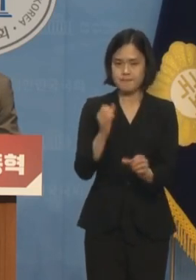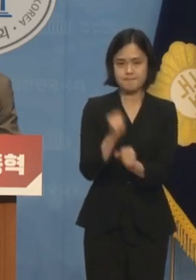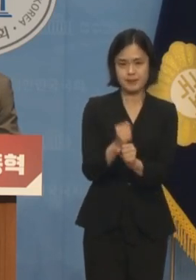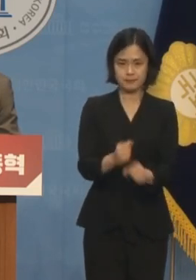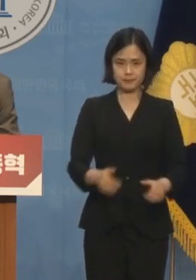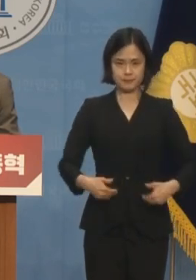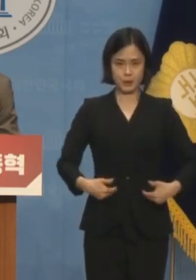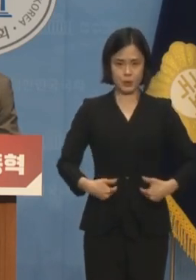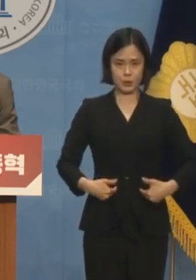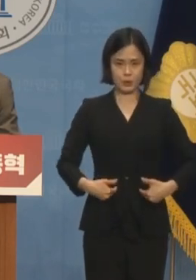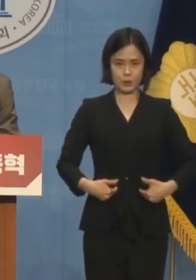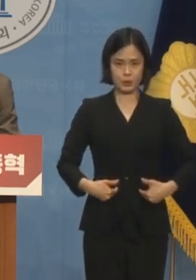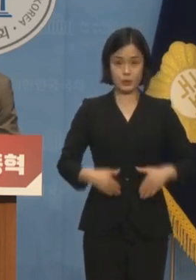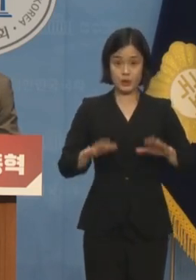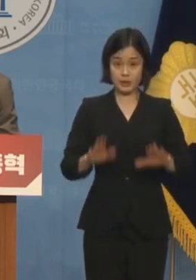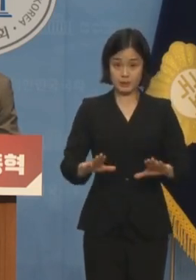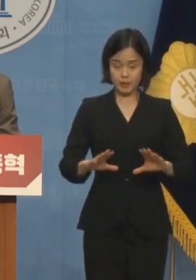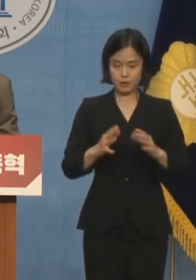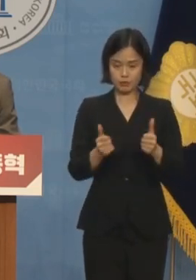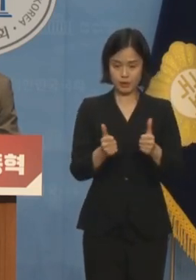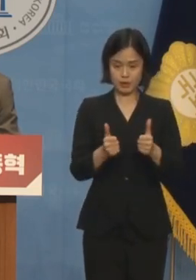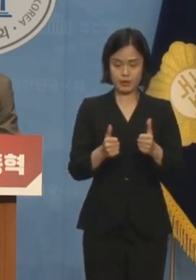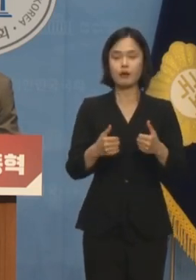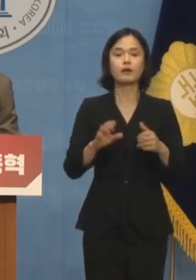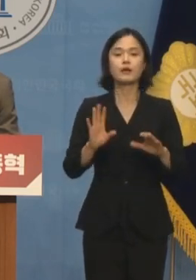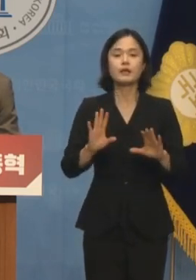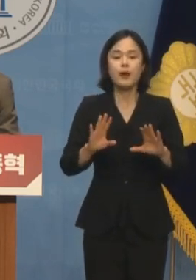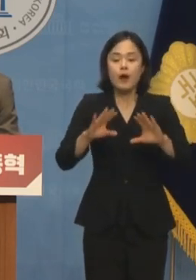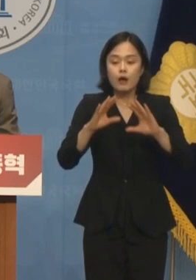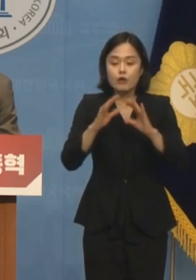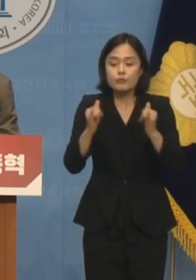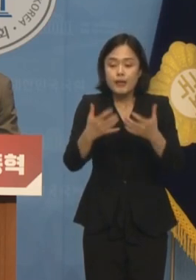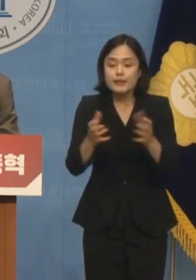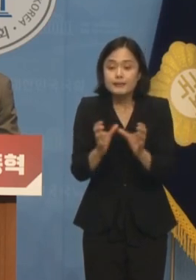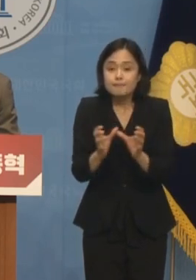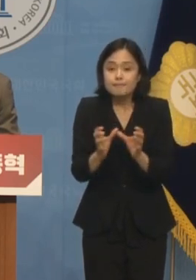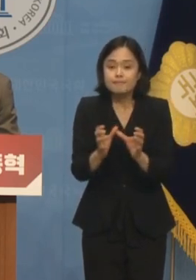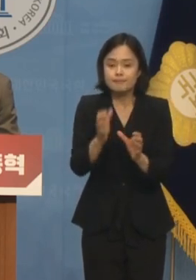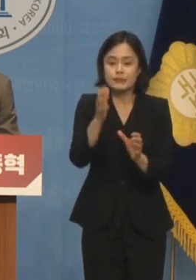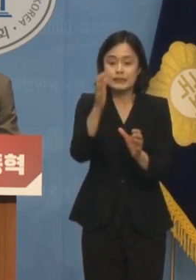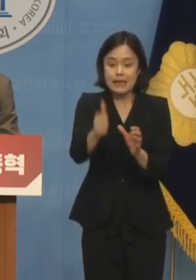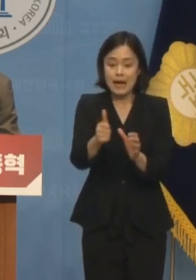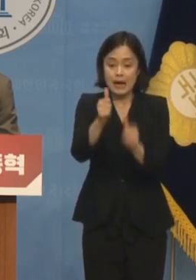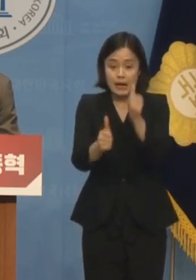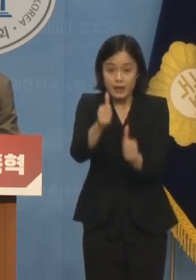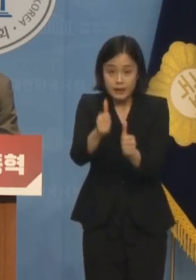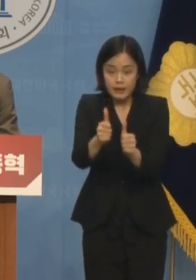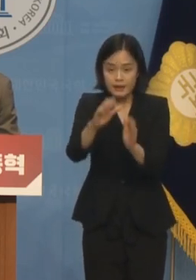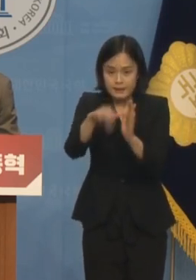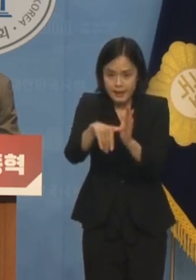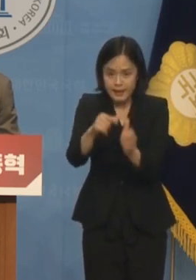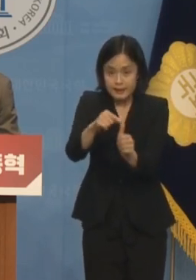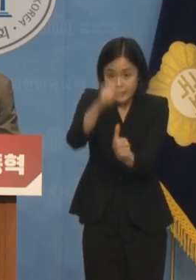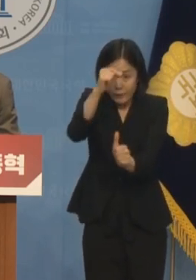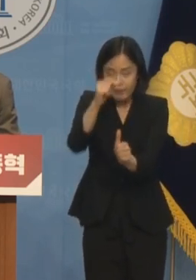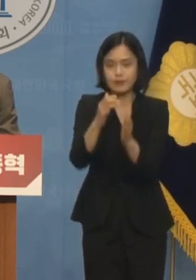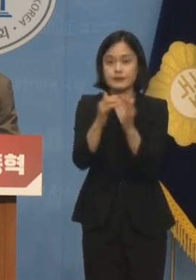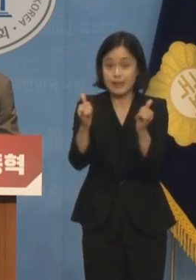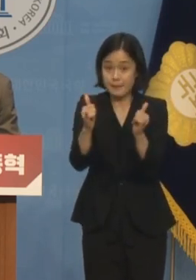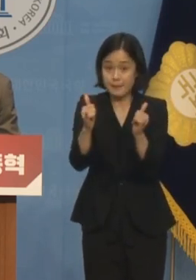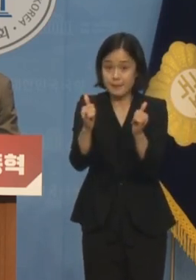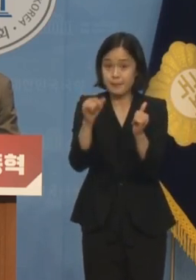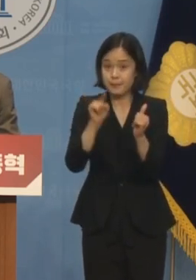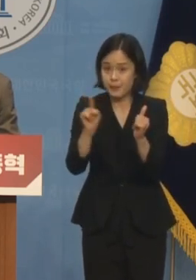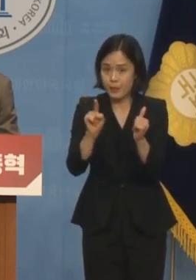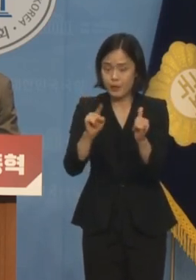이번 전당대회에서 선출되는 국민의힘 지도부는 새로운 대한민국 건강한 보수 혁신 의회